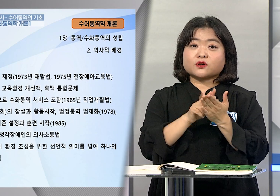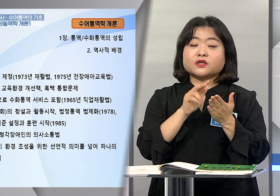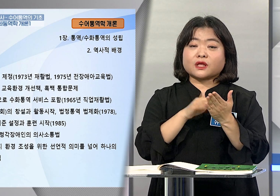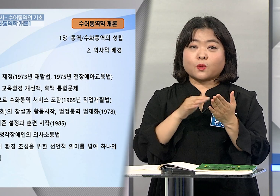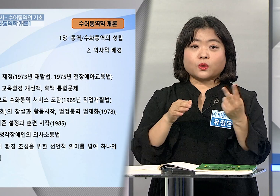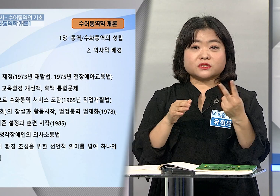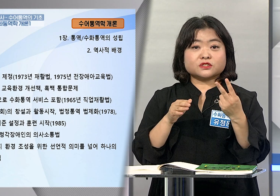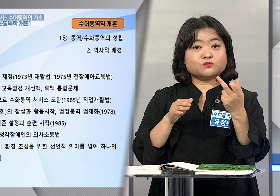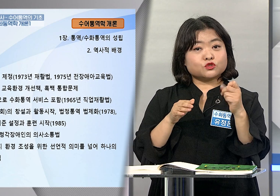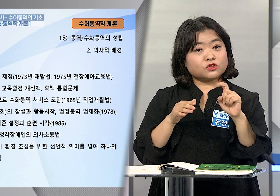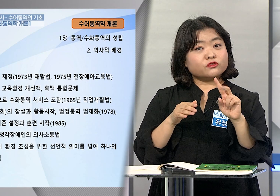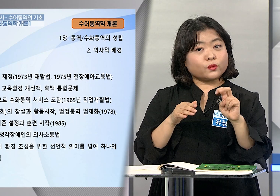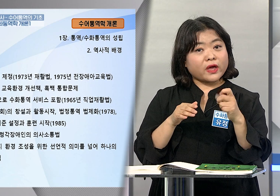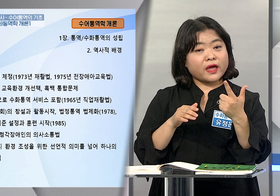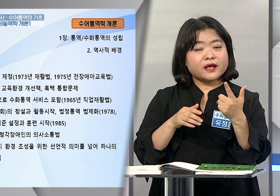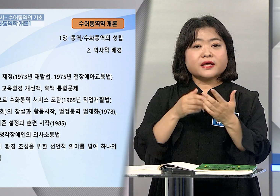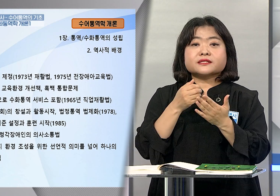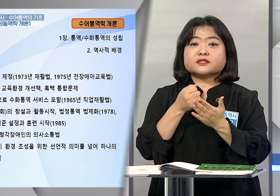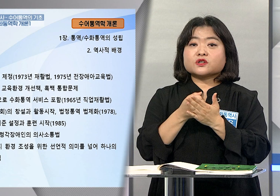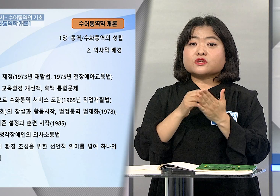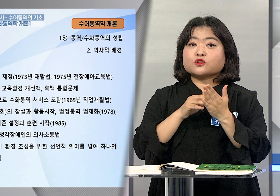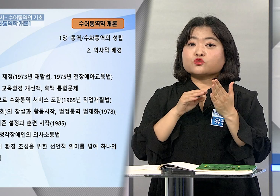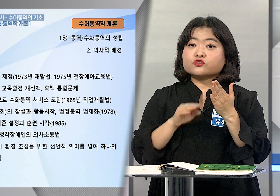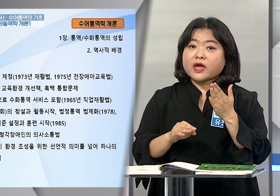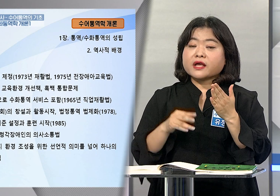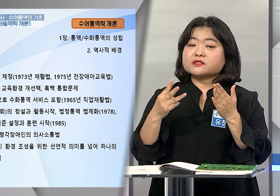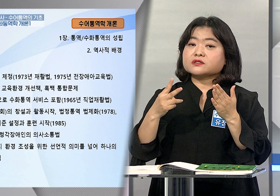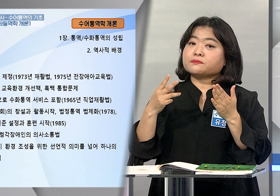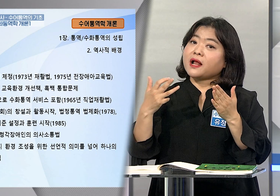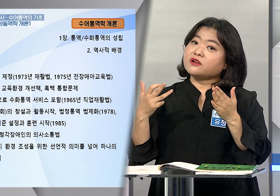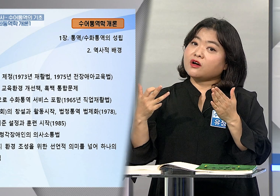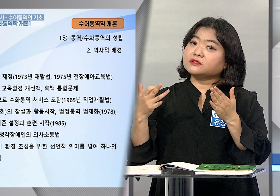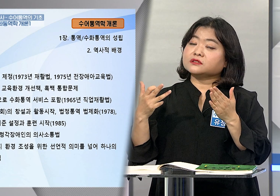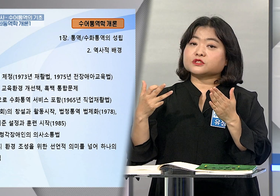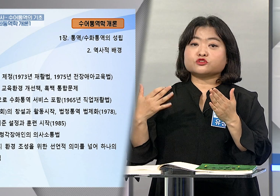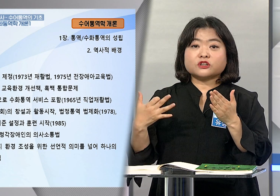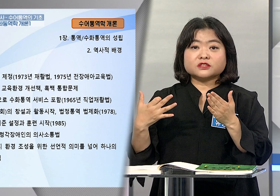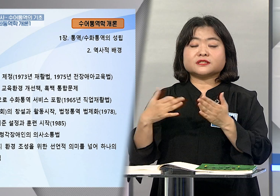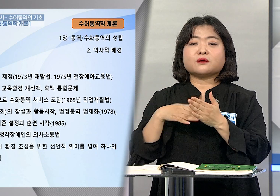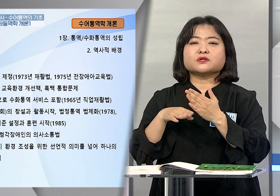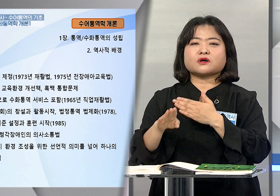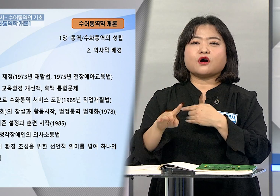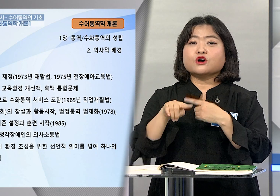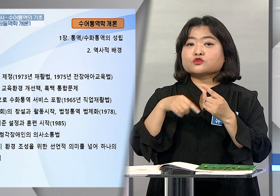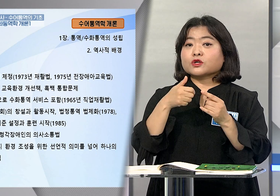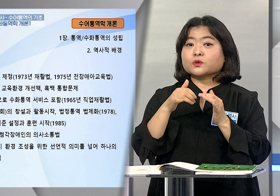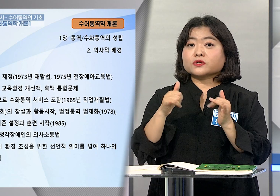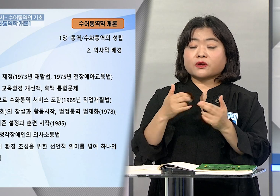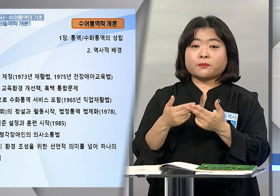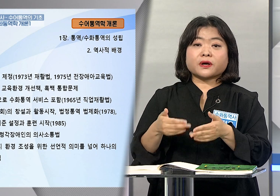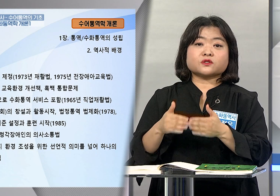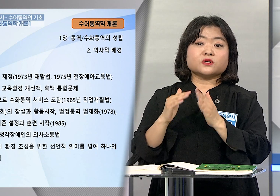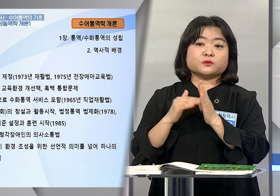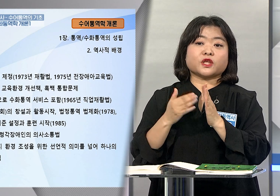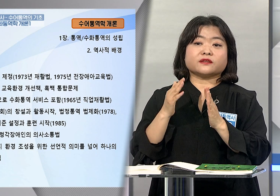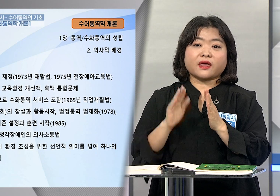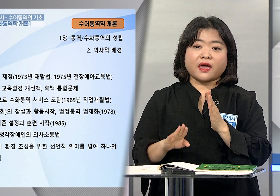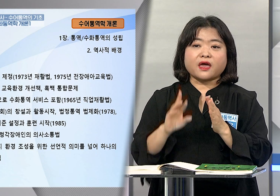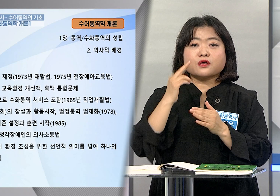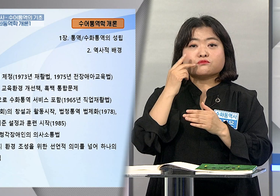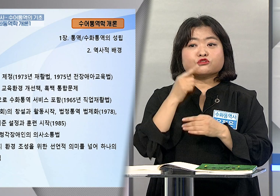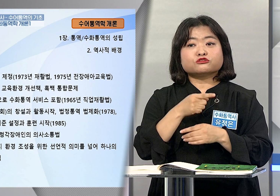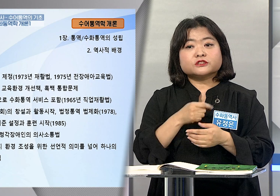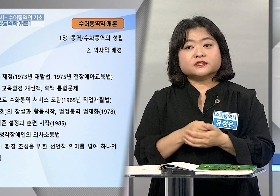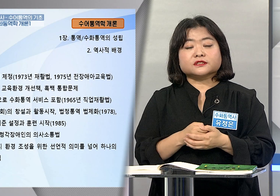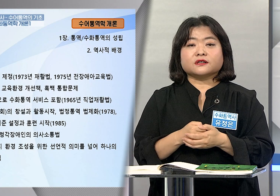수화언어법이 제정이 되고 2016년도에 제정이 된 후에 2018년, 19년 지나면서 수화통역사협회가 설립이